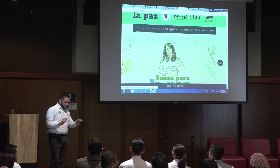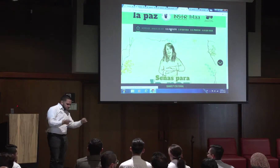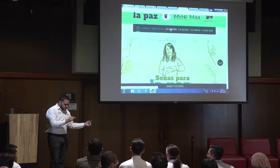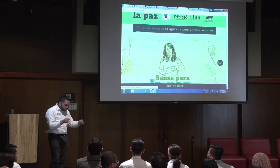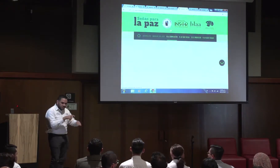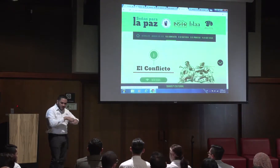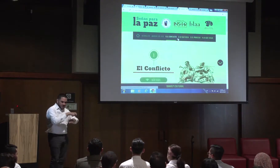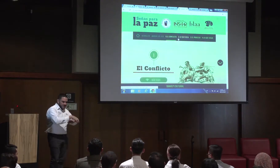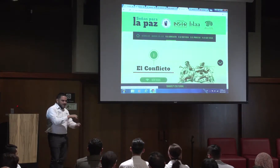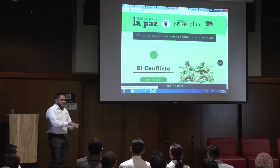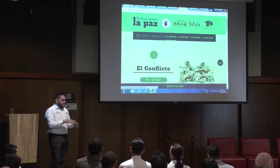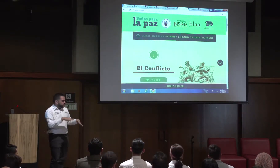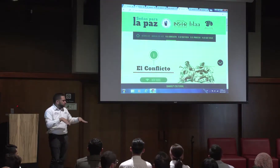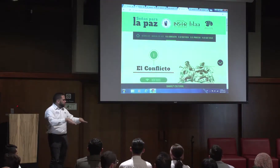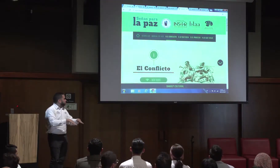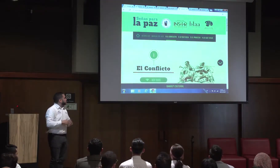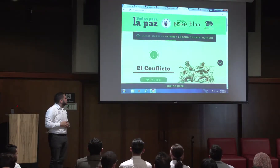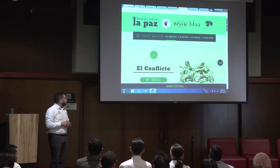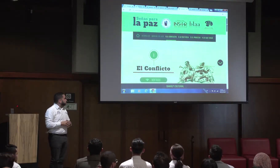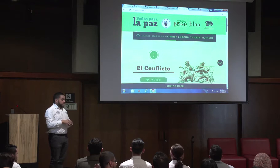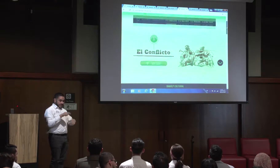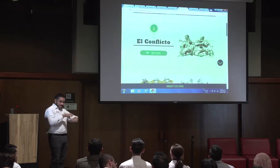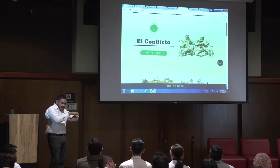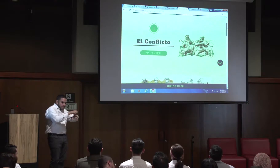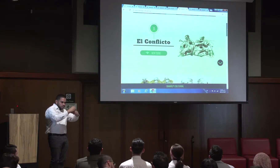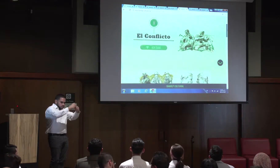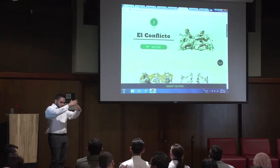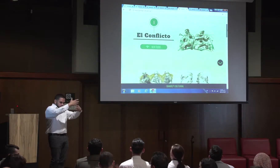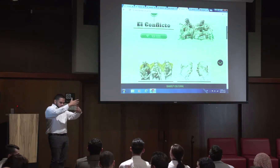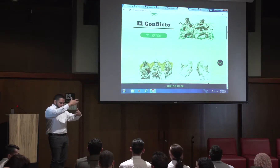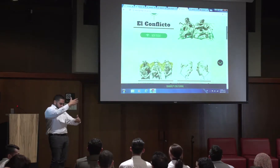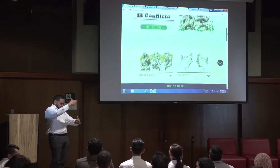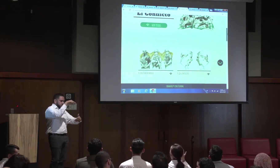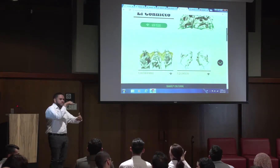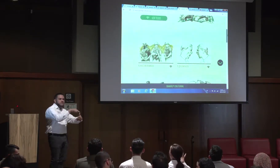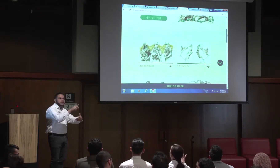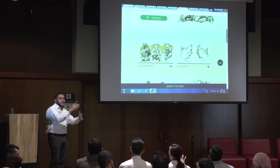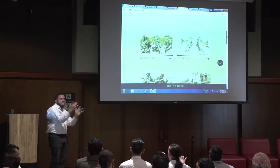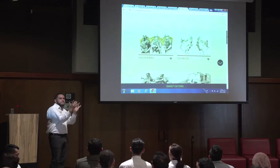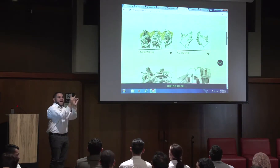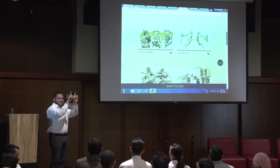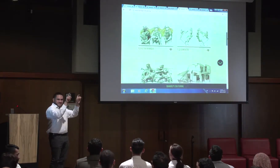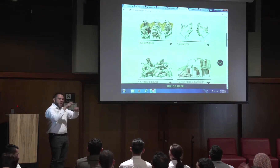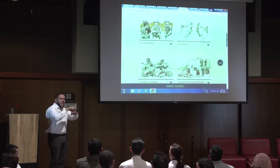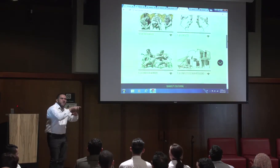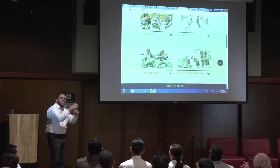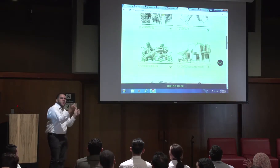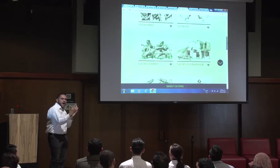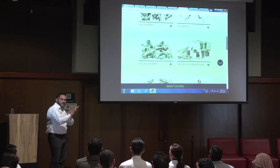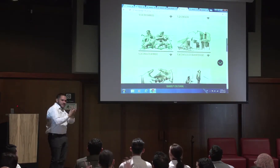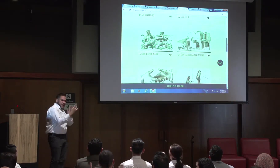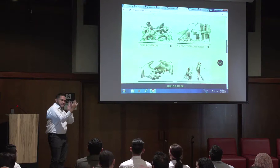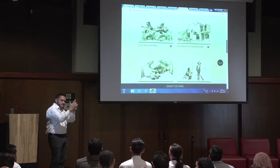van a ver que se despliega la lista de palabras relacionadas en